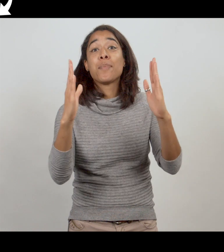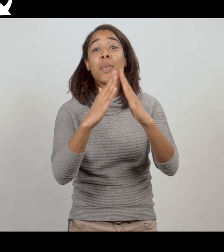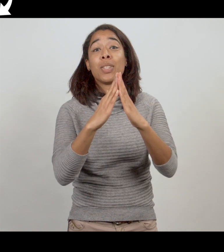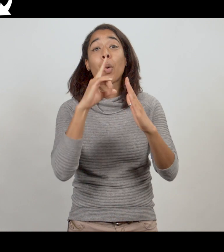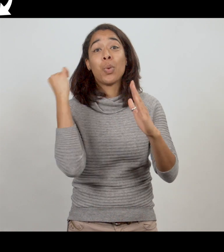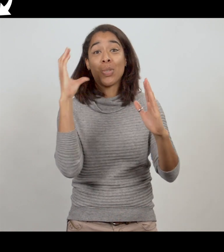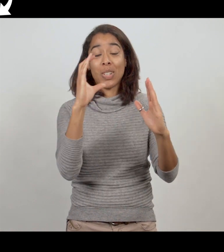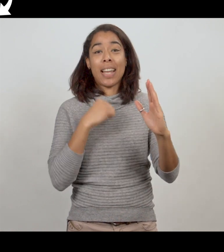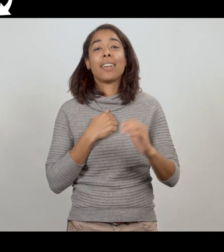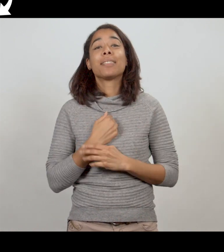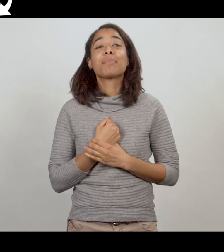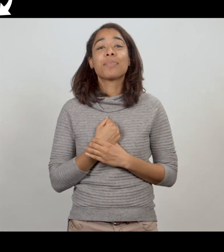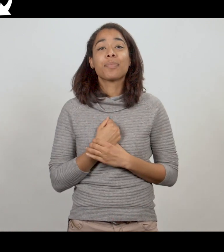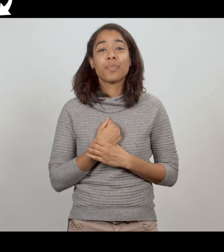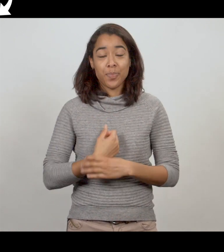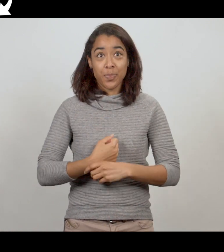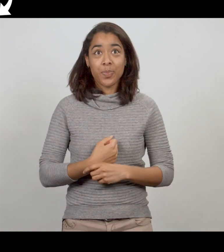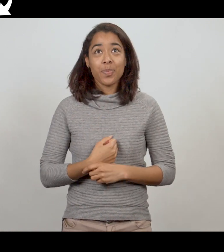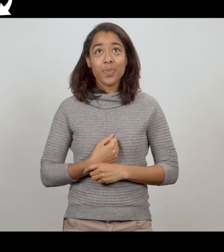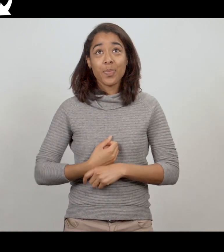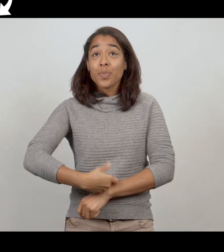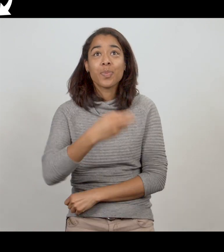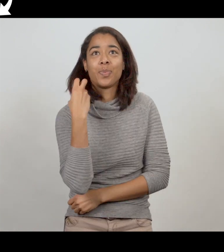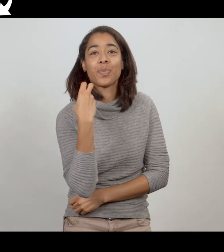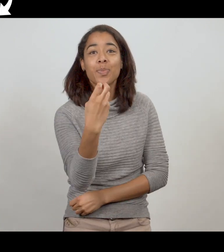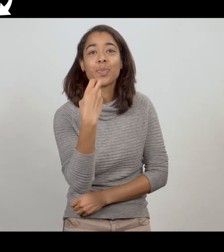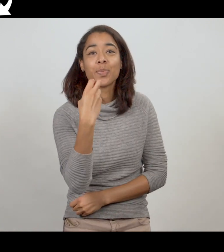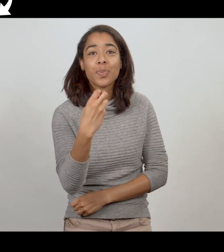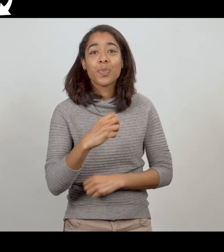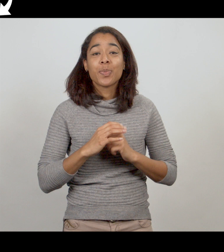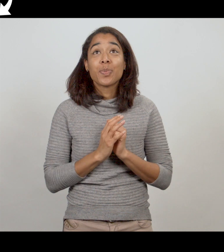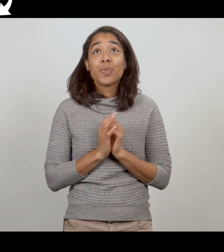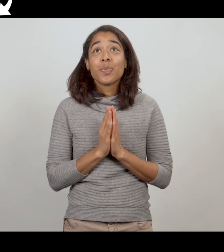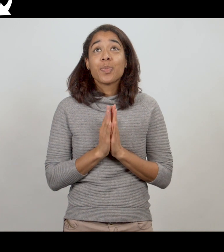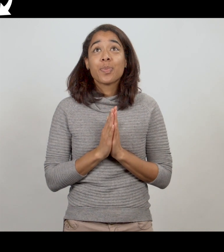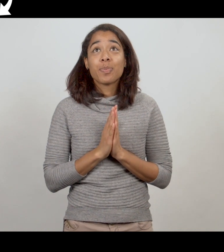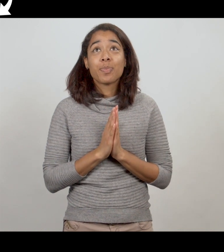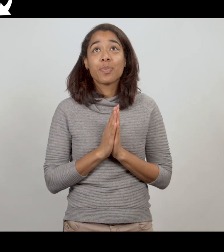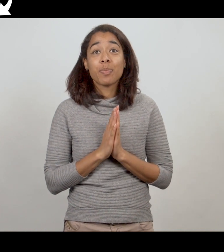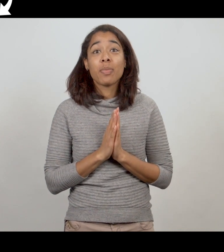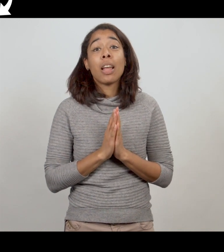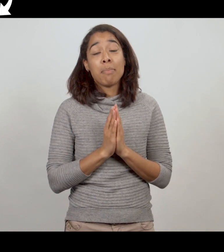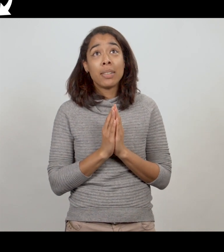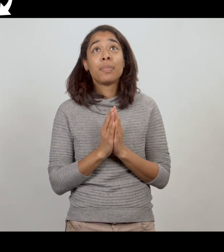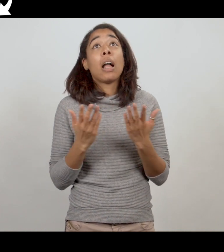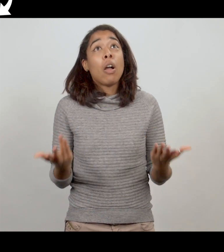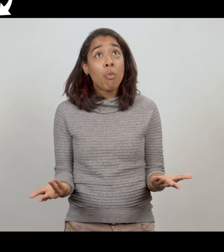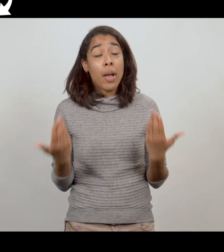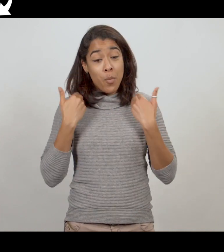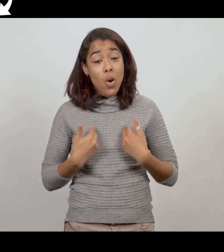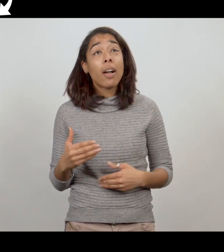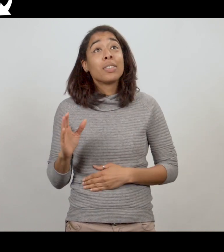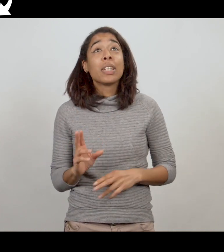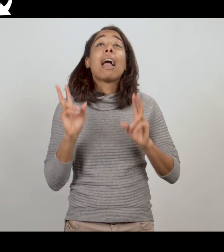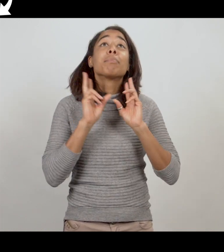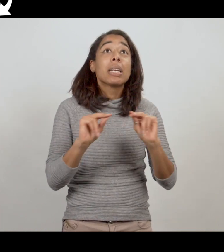la maison de Monsieur Charles, frappe à sa porte. Après lui avoir dit